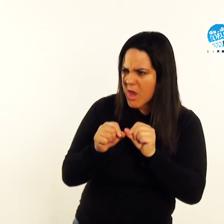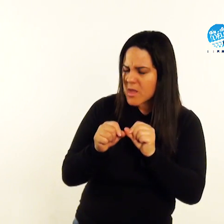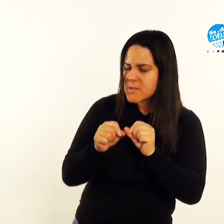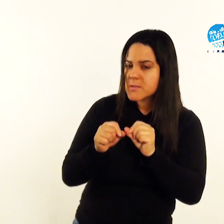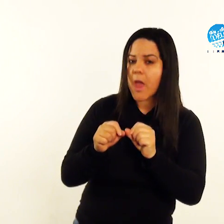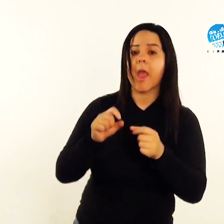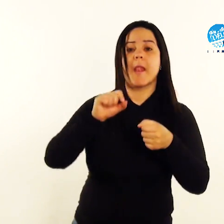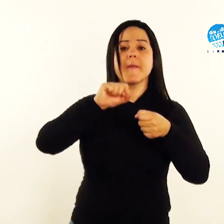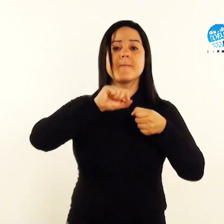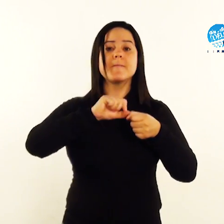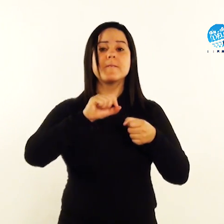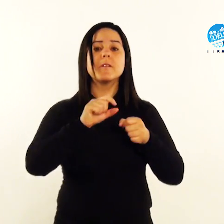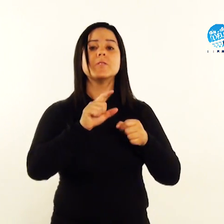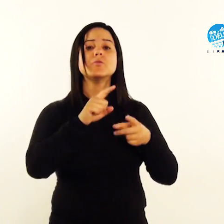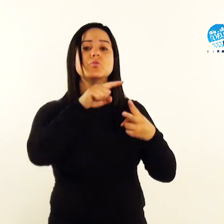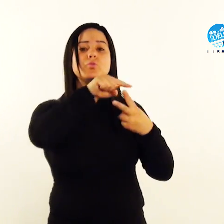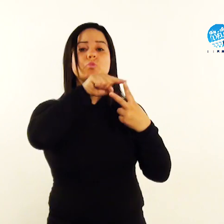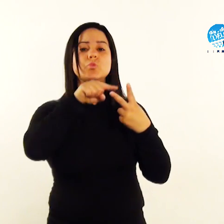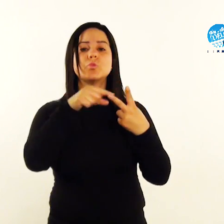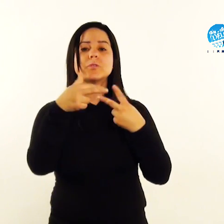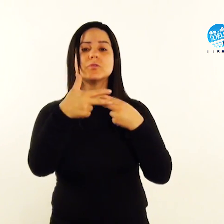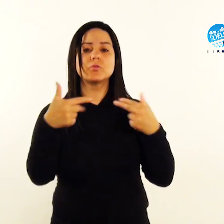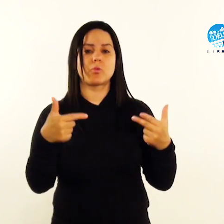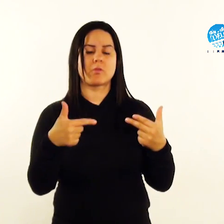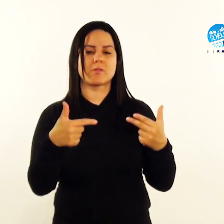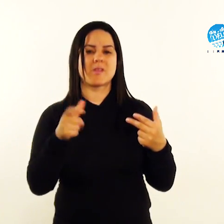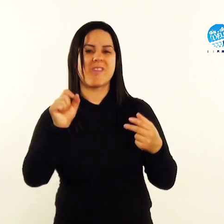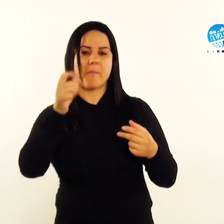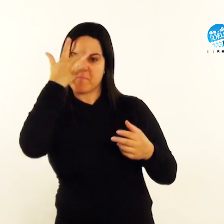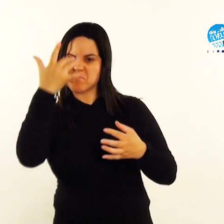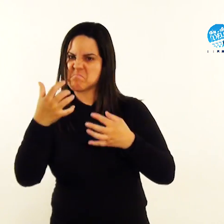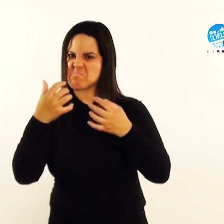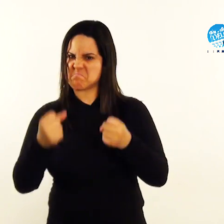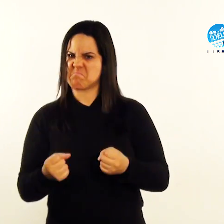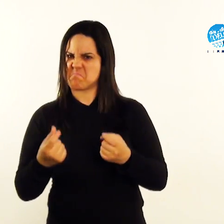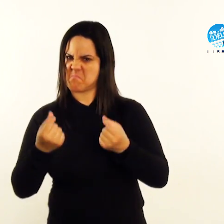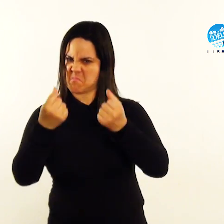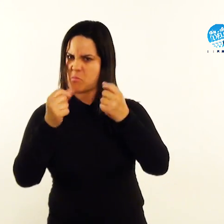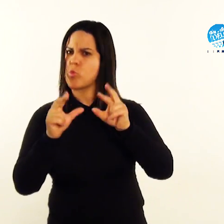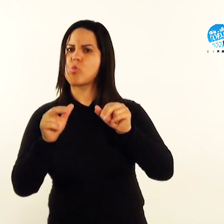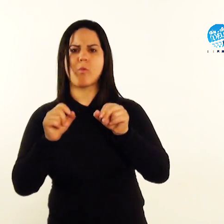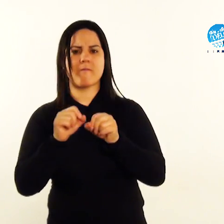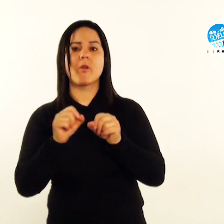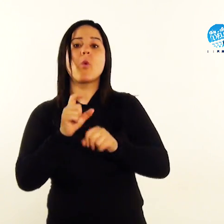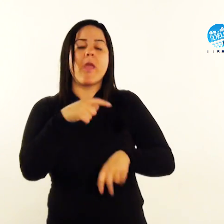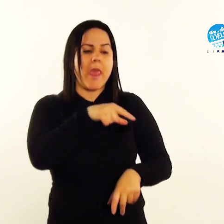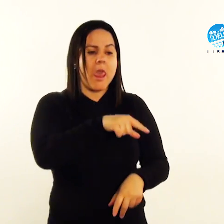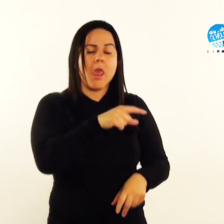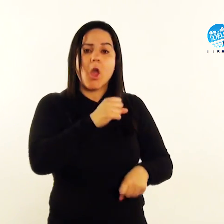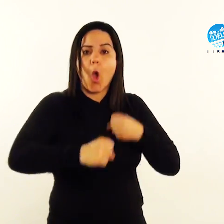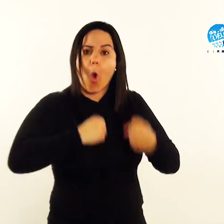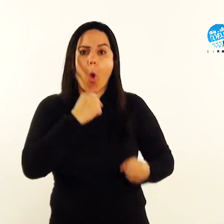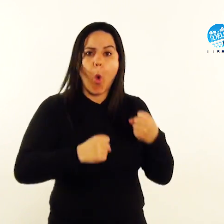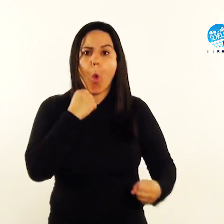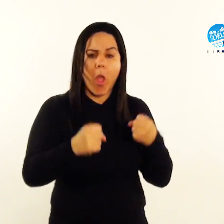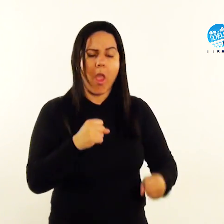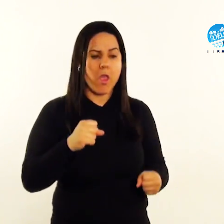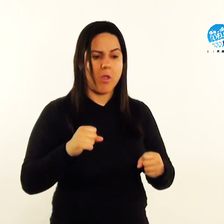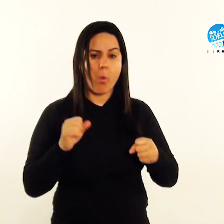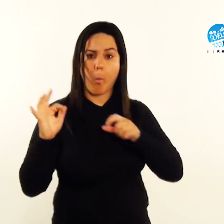sua posição nunca fariam, especialmente no Oriente. Ele correu na frente de